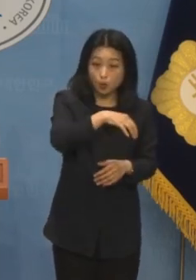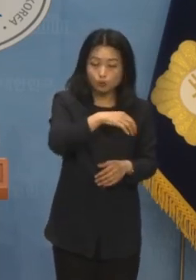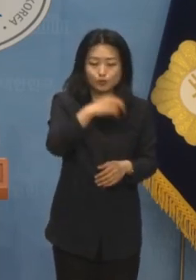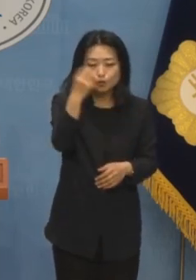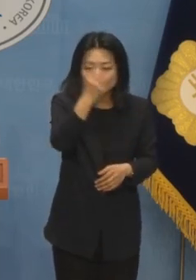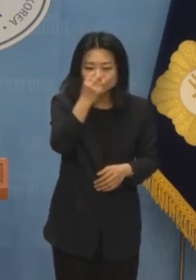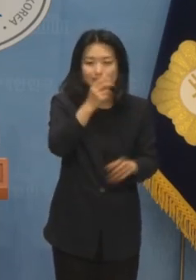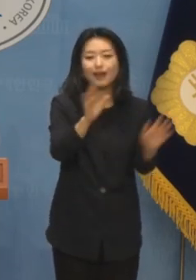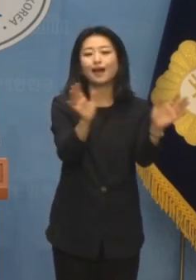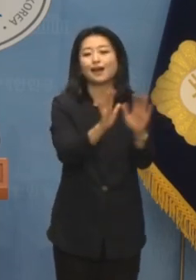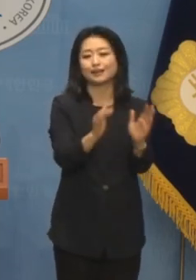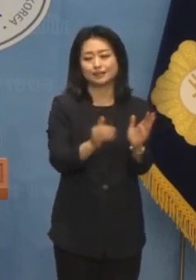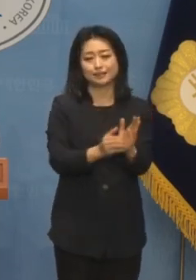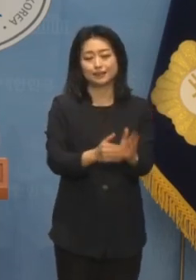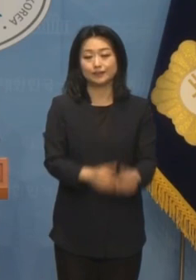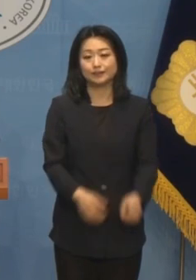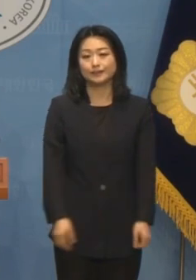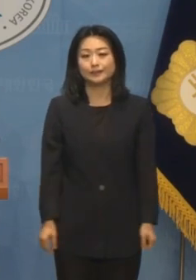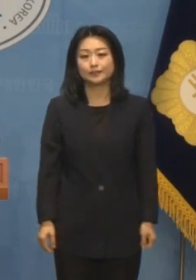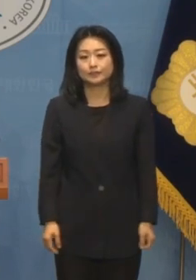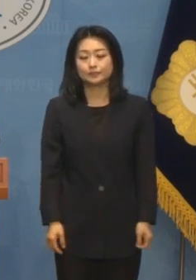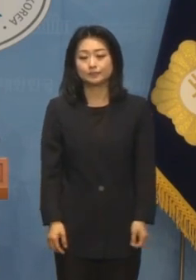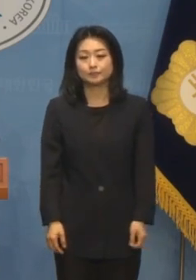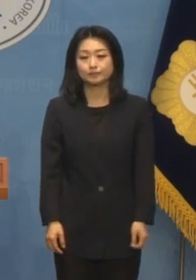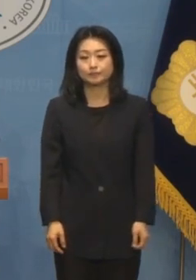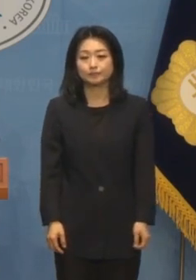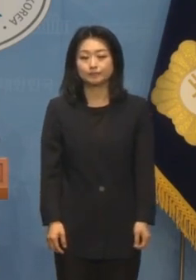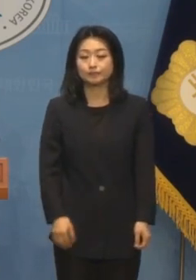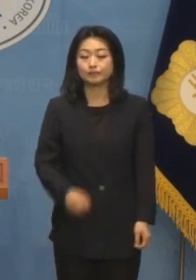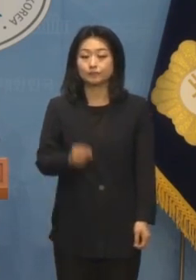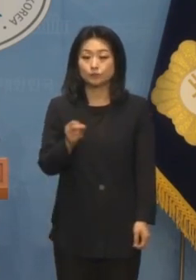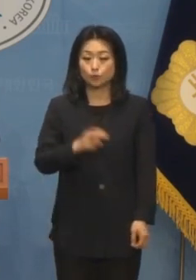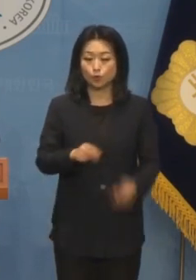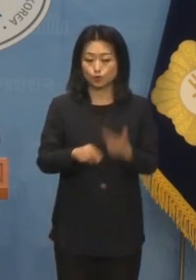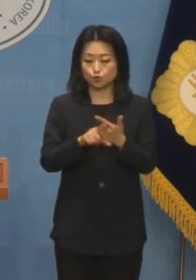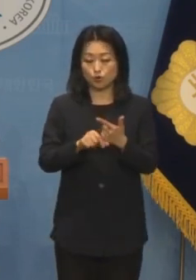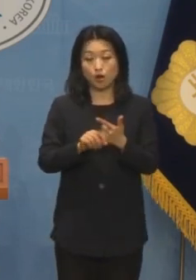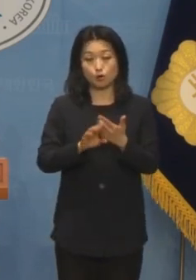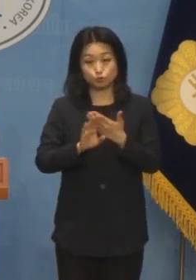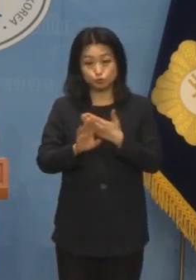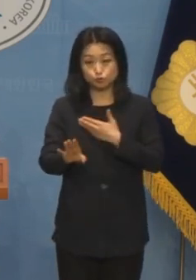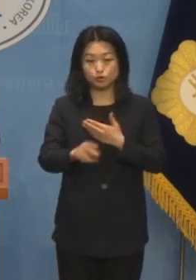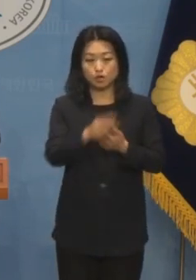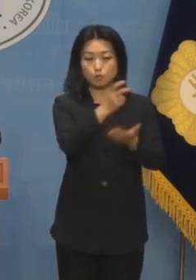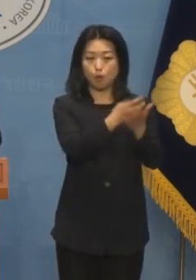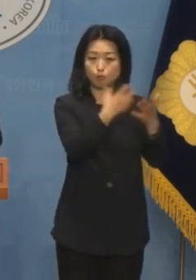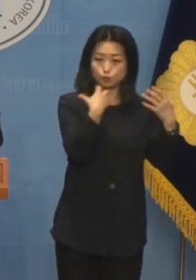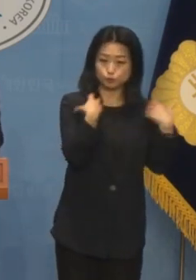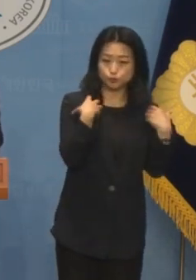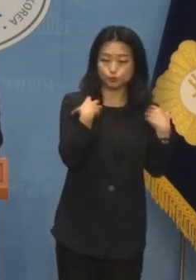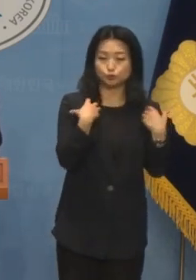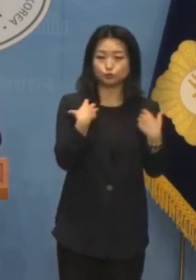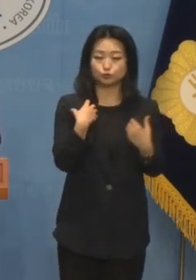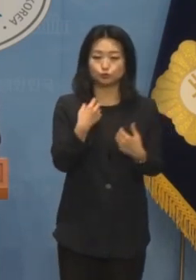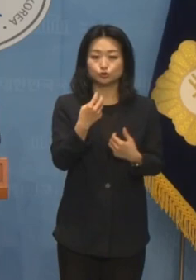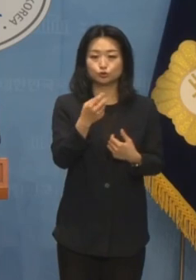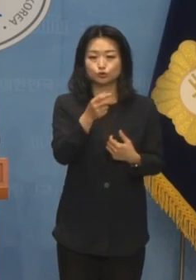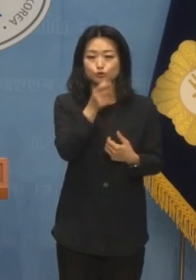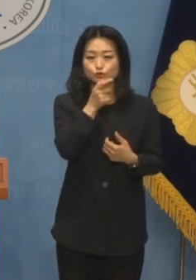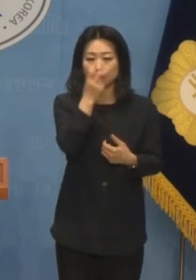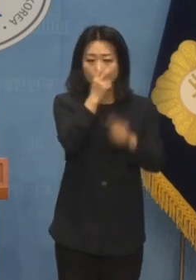수사조차 진행하지 않고 있습니다. 대책단 역시 지난 6월부터 법무부,